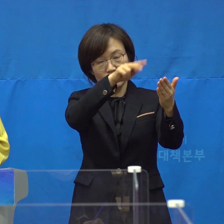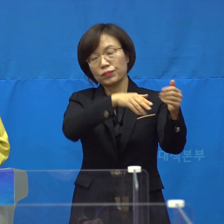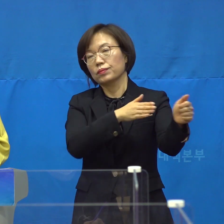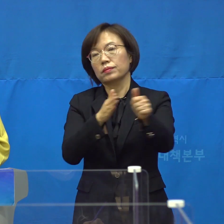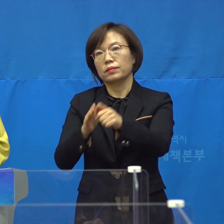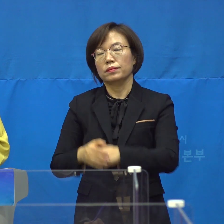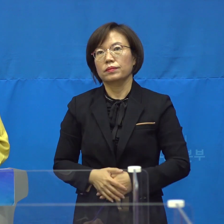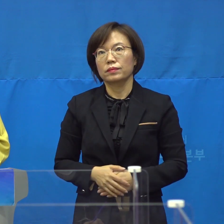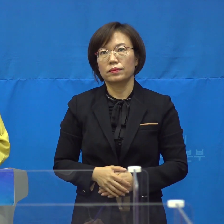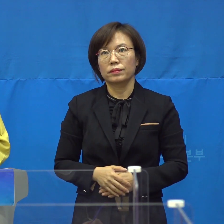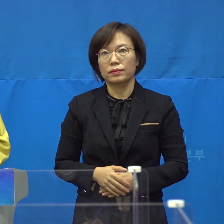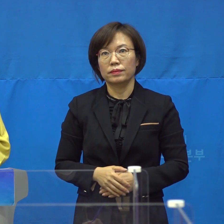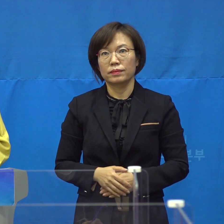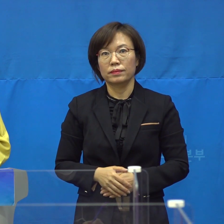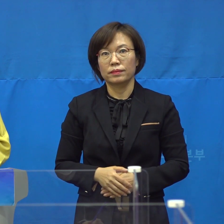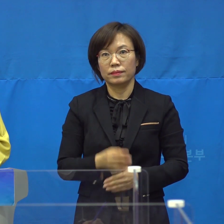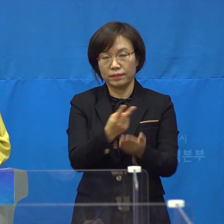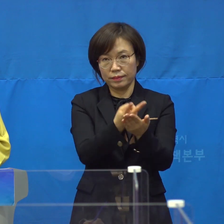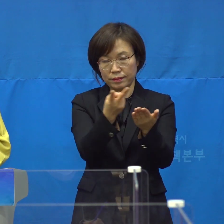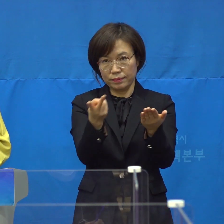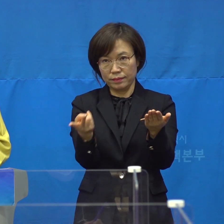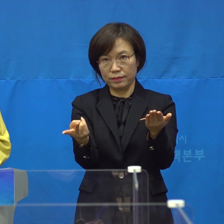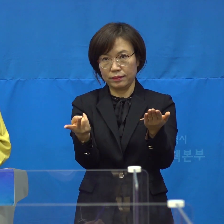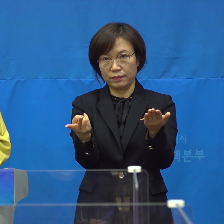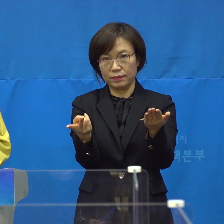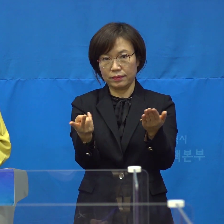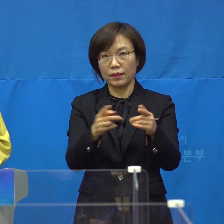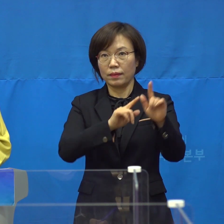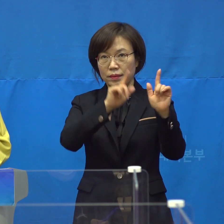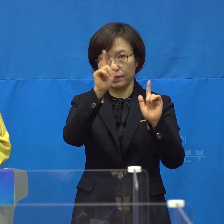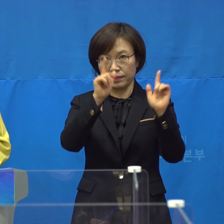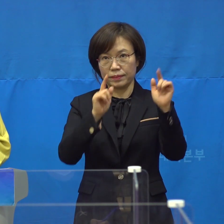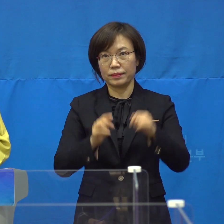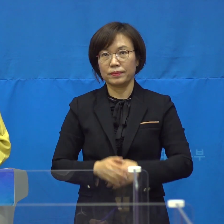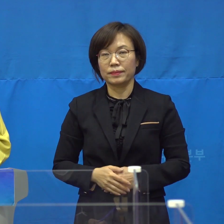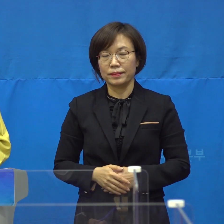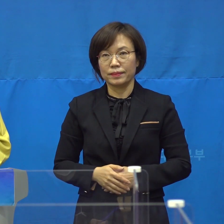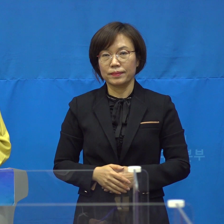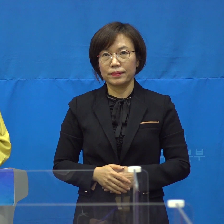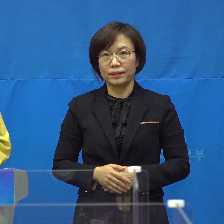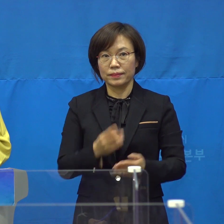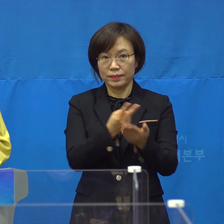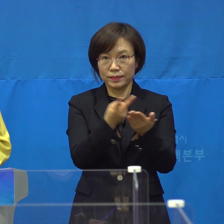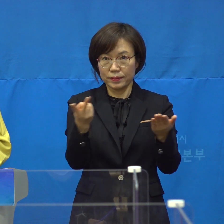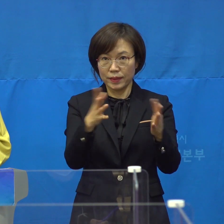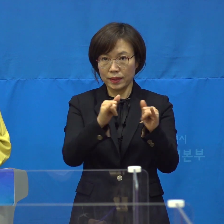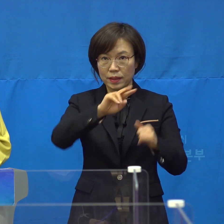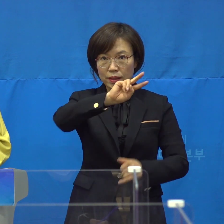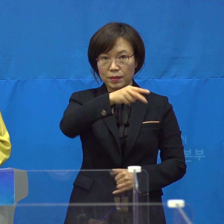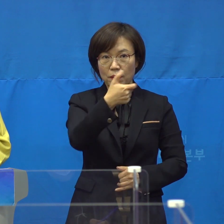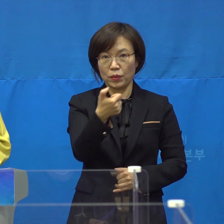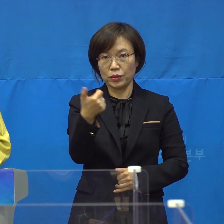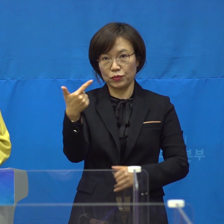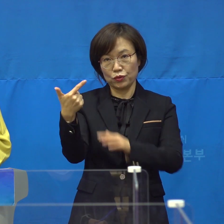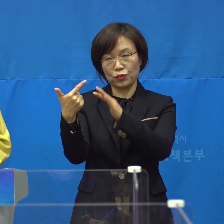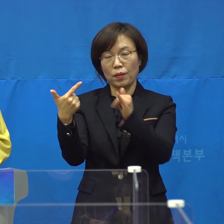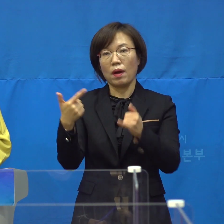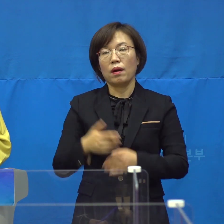바랍니다. 다음 퇴원 현황입니다. 퇴원자 256명,